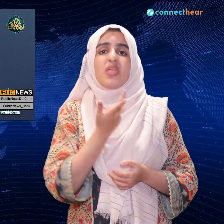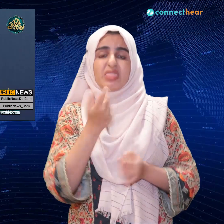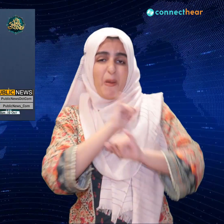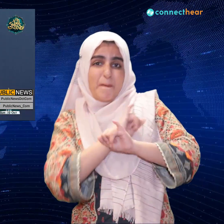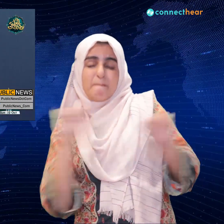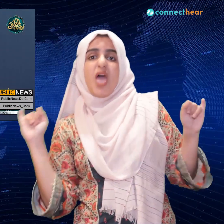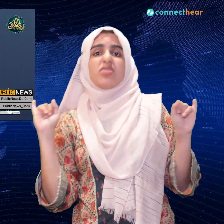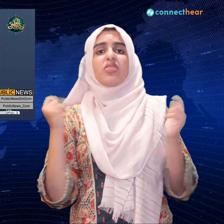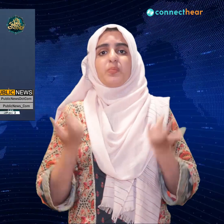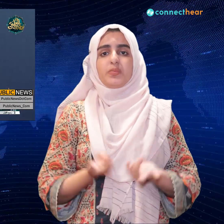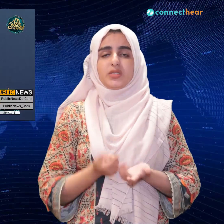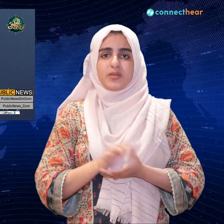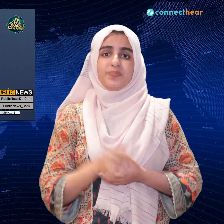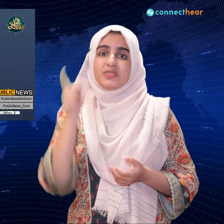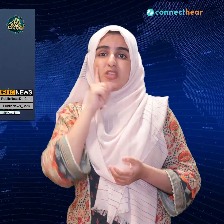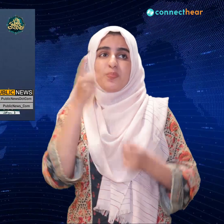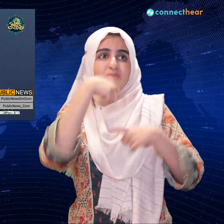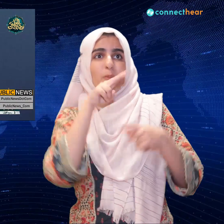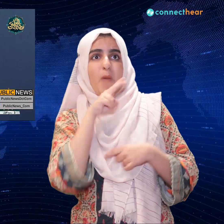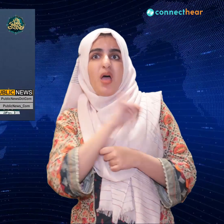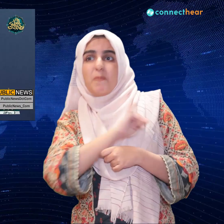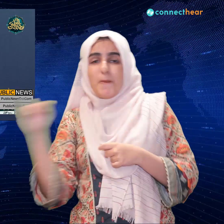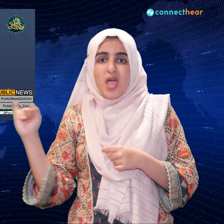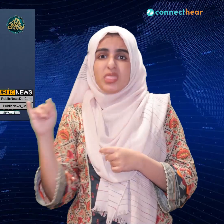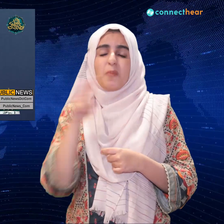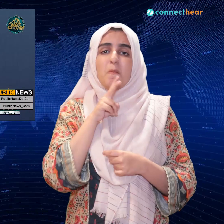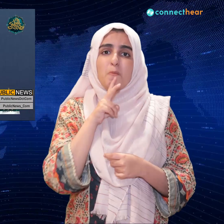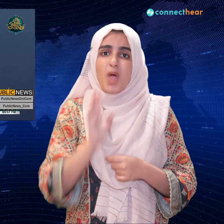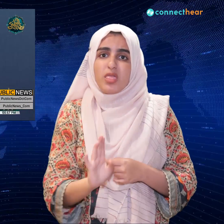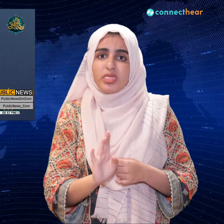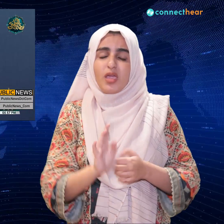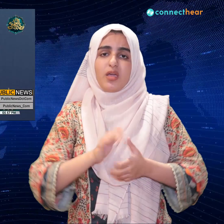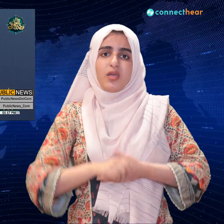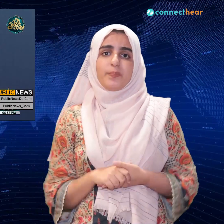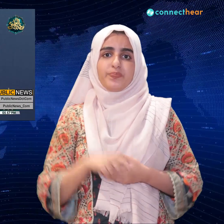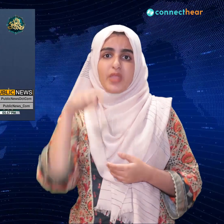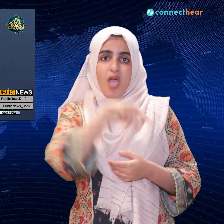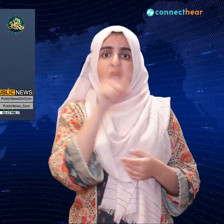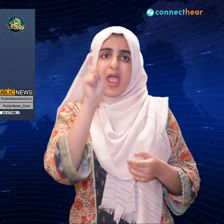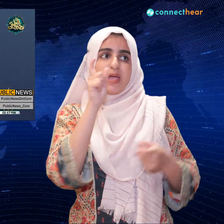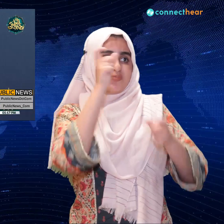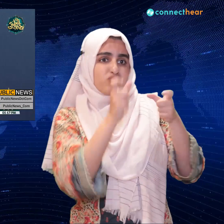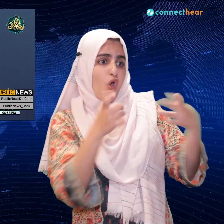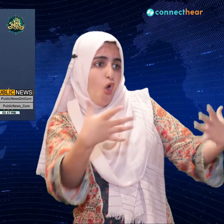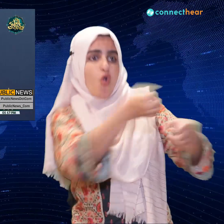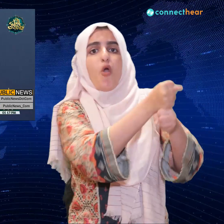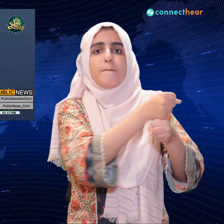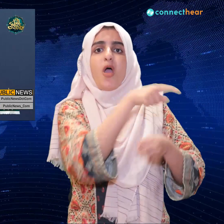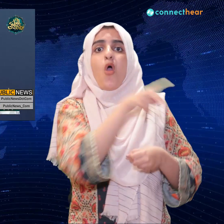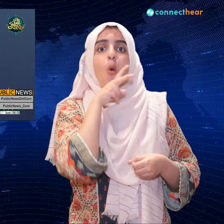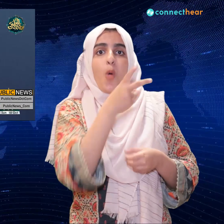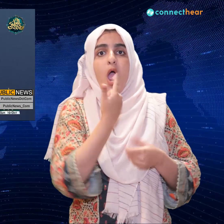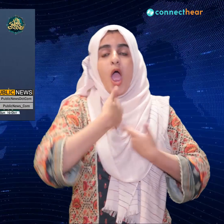یہ جب انسان فحاشی کی بات کرتا ہے تو یہاں ایک طبقہ ہے، کہتا وہ اپنے